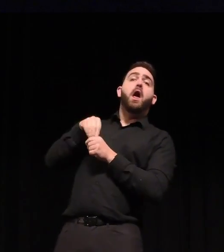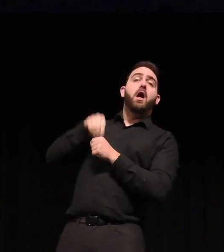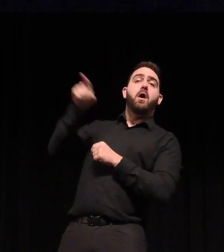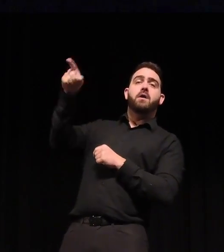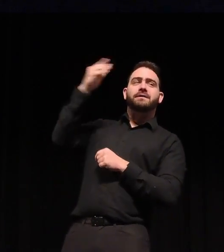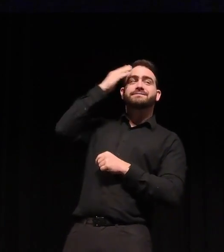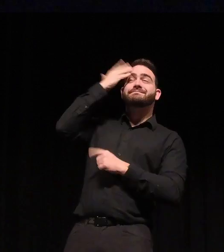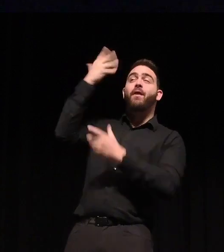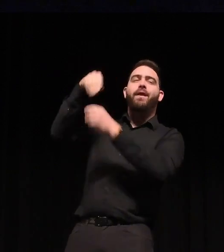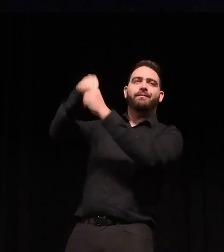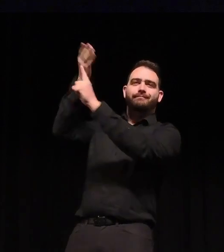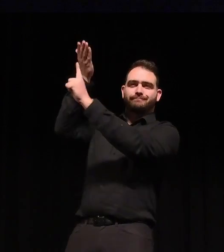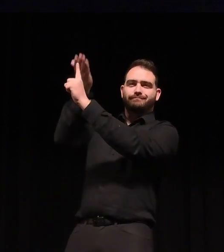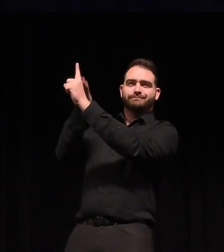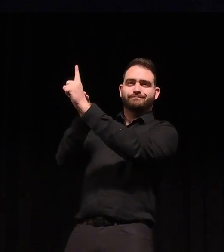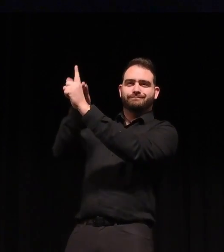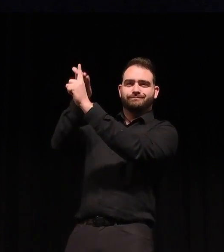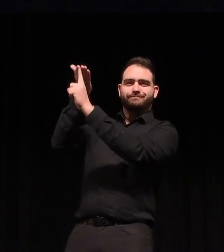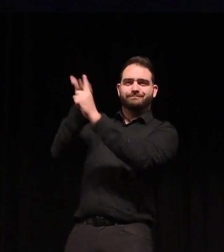meilleure amie. »